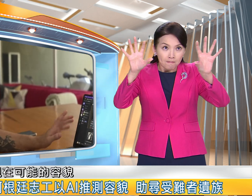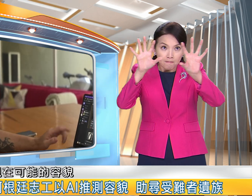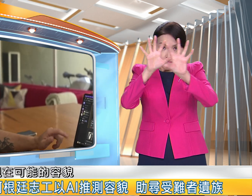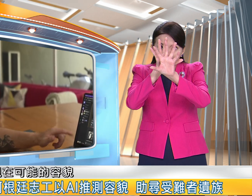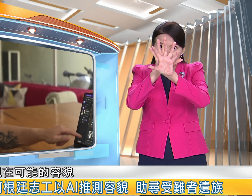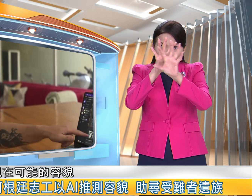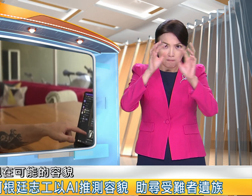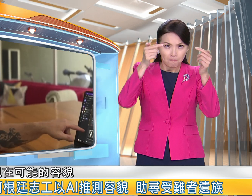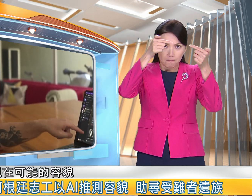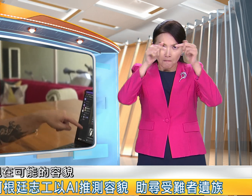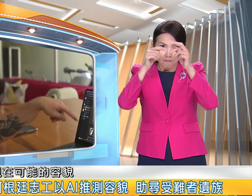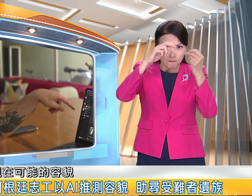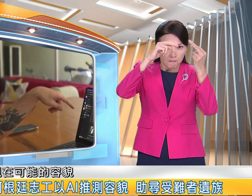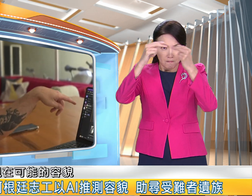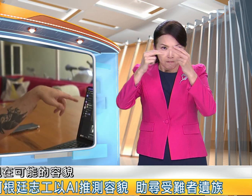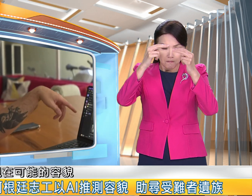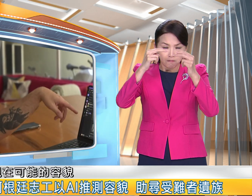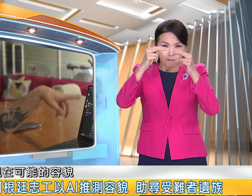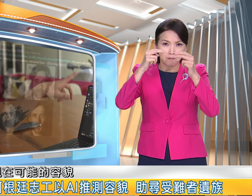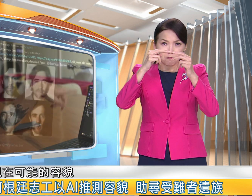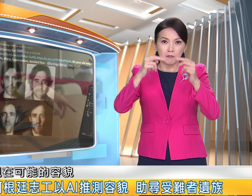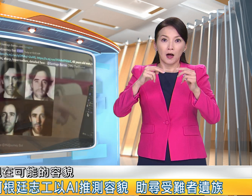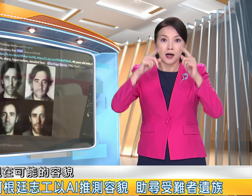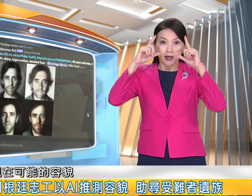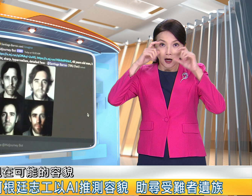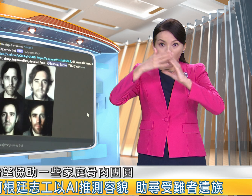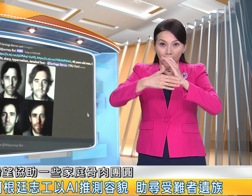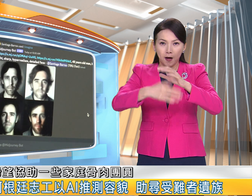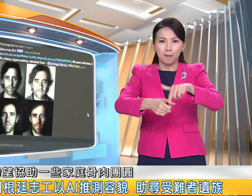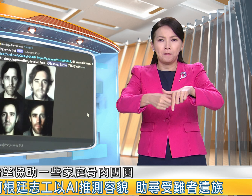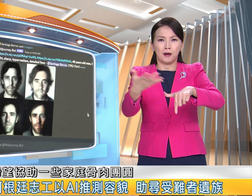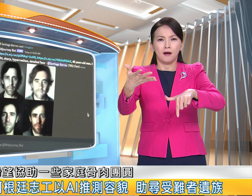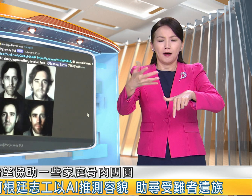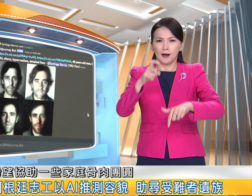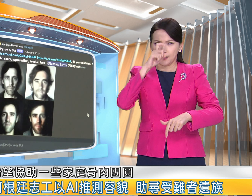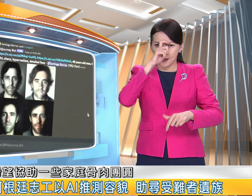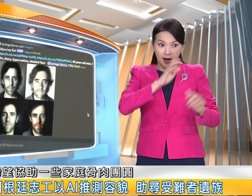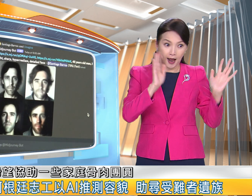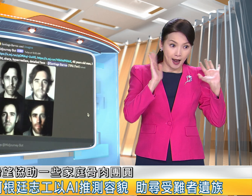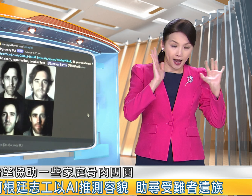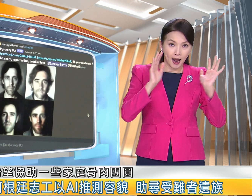貌，希望可以协助一些家庭骨肉团圆。